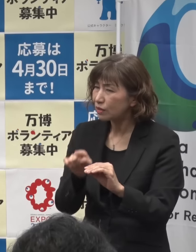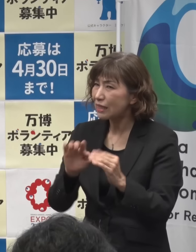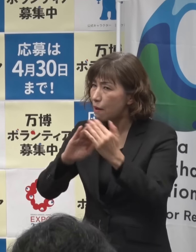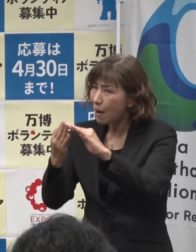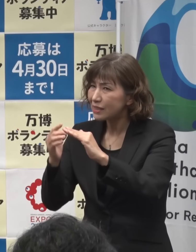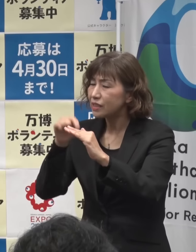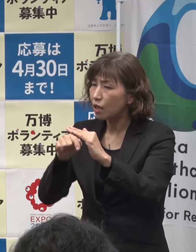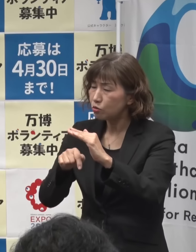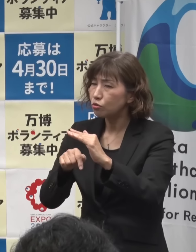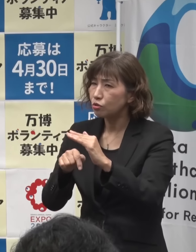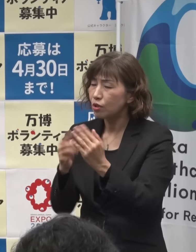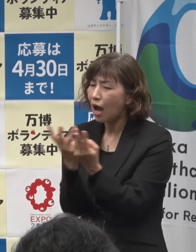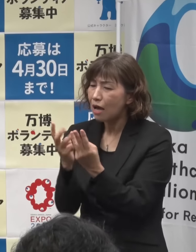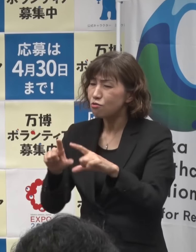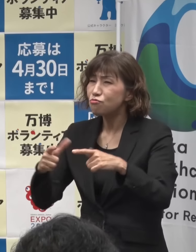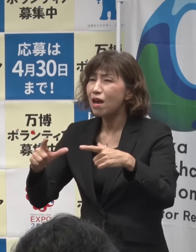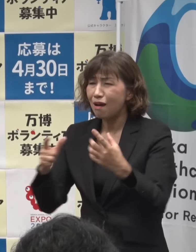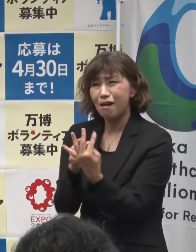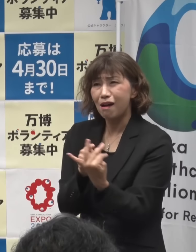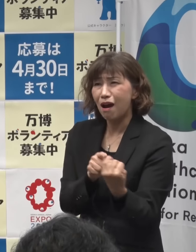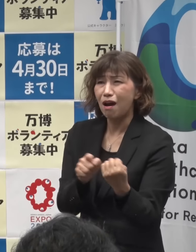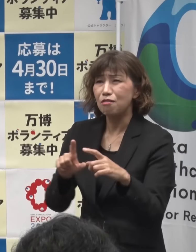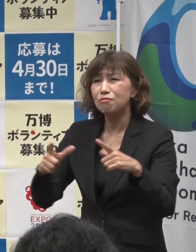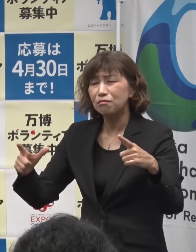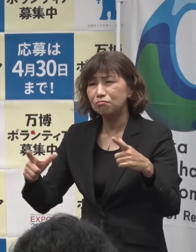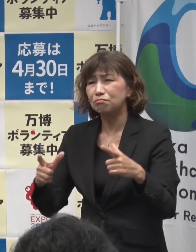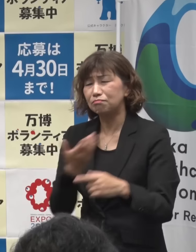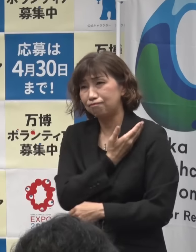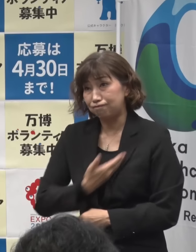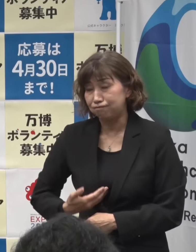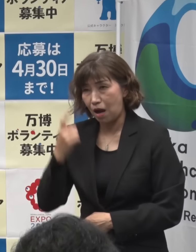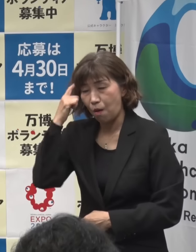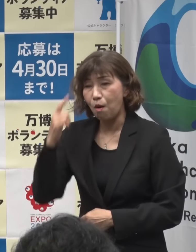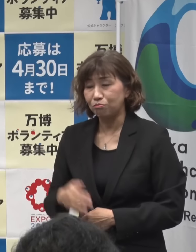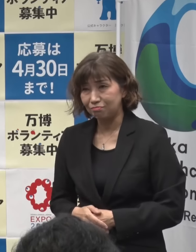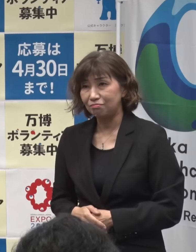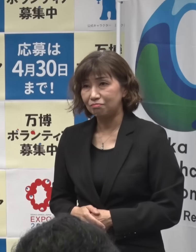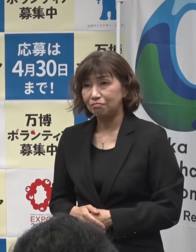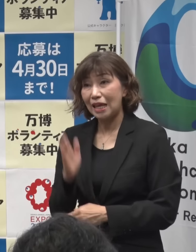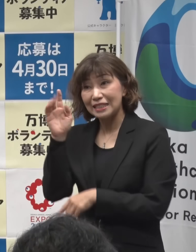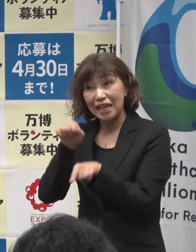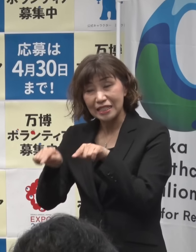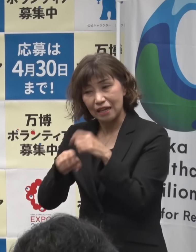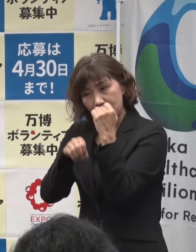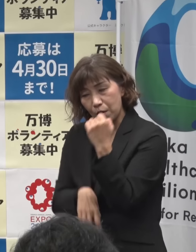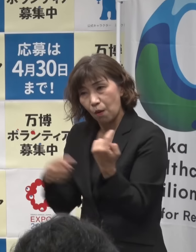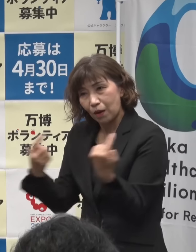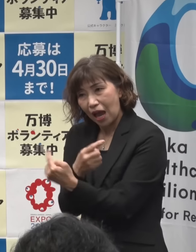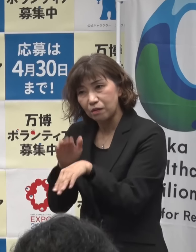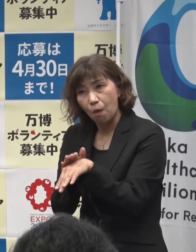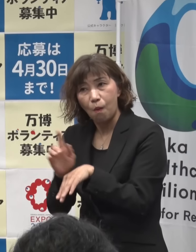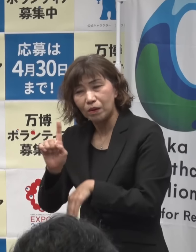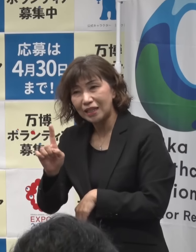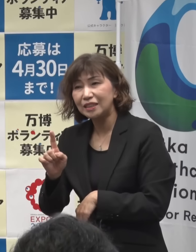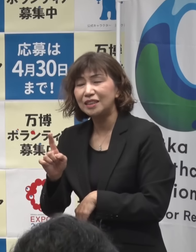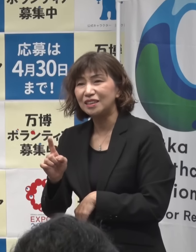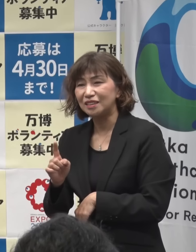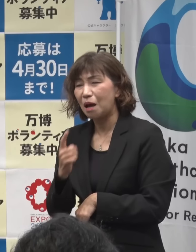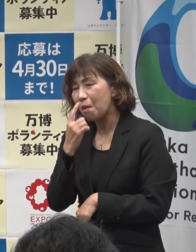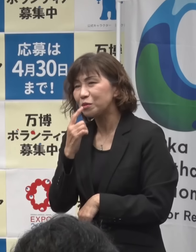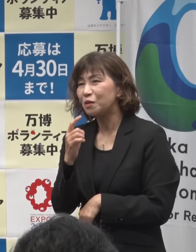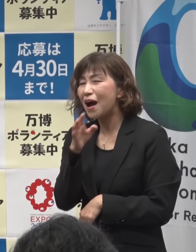だというふうに僕は思います。政治的に抜本的に変える方策何かな、やっぱりこう考えると僕はゼロ歳児選